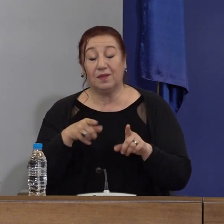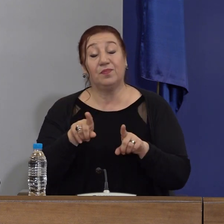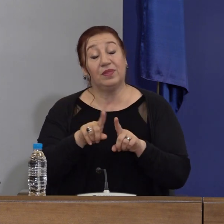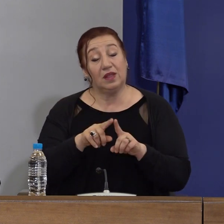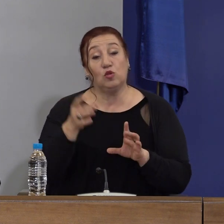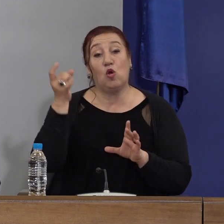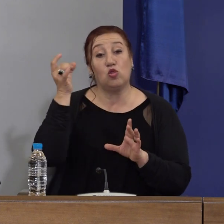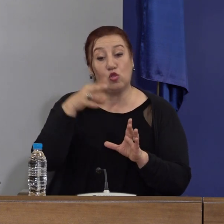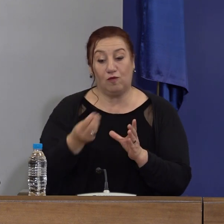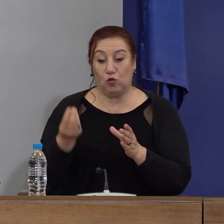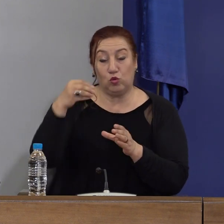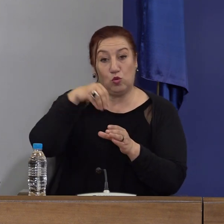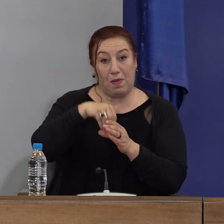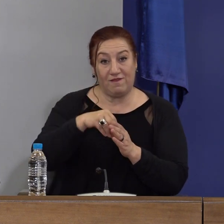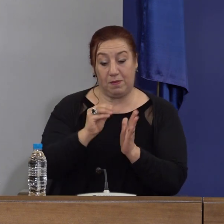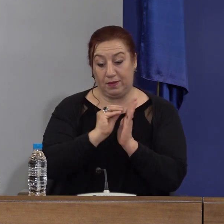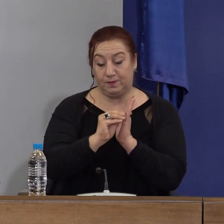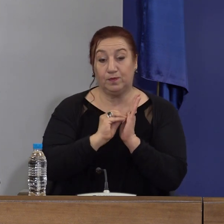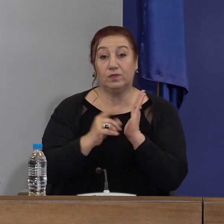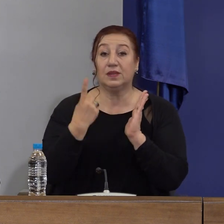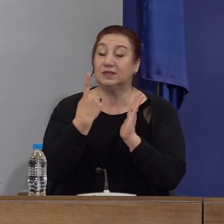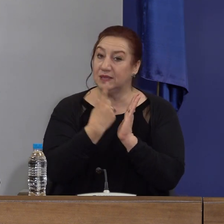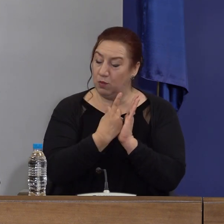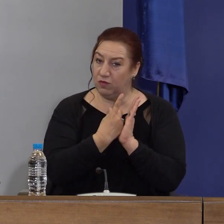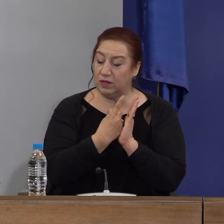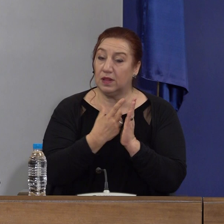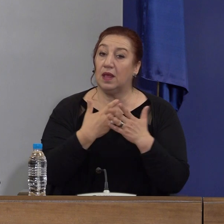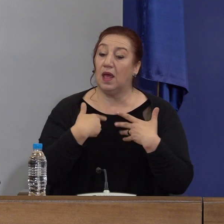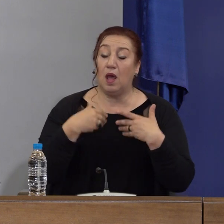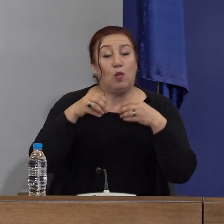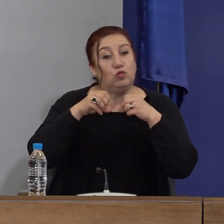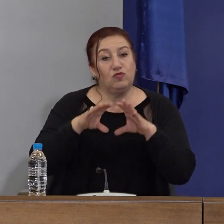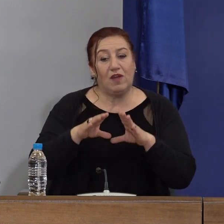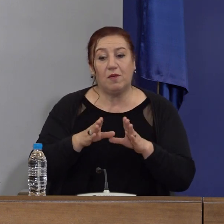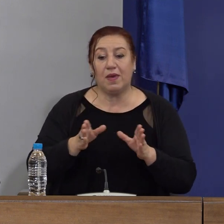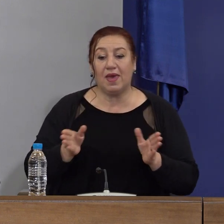в заповедта, е, че ще се позволи на закрити места